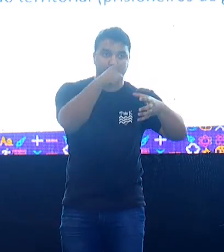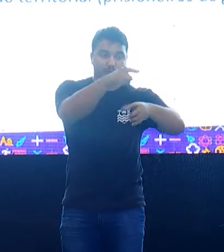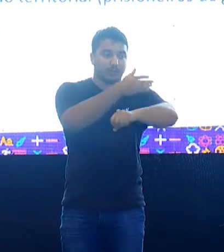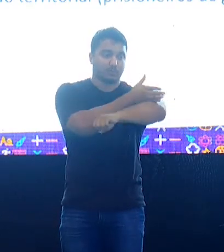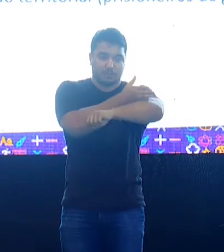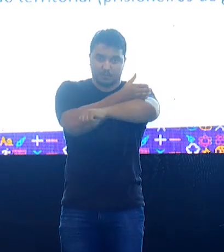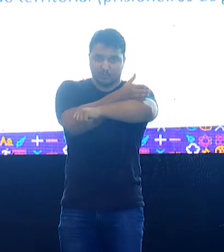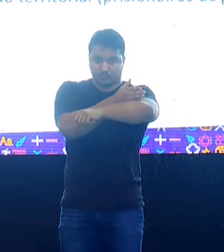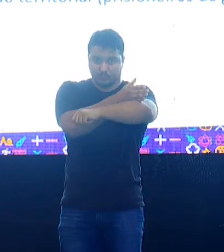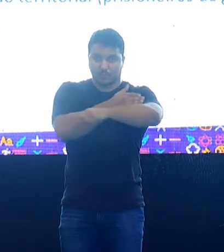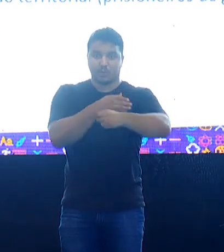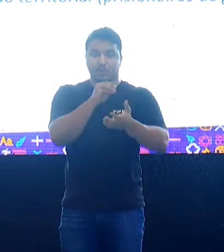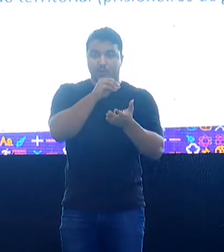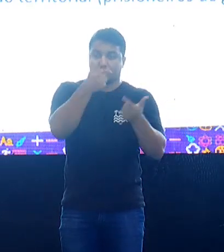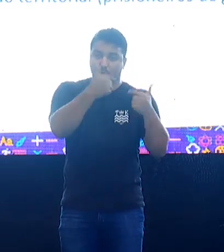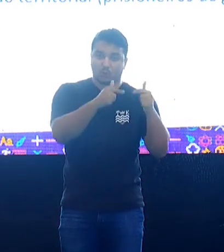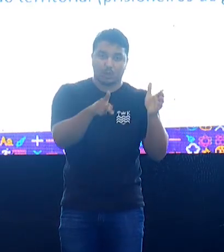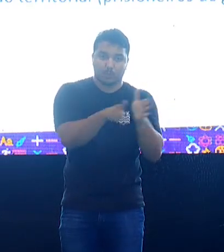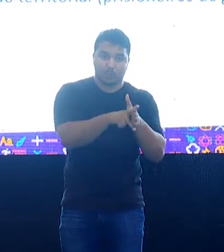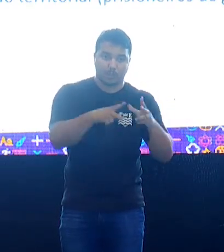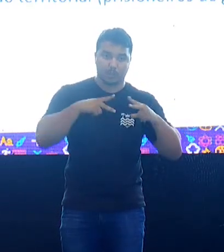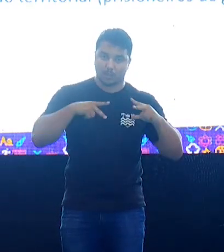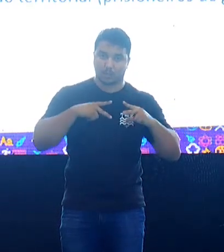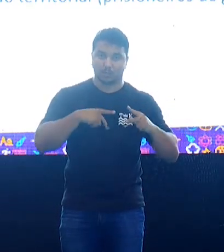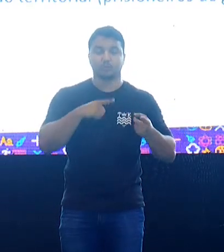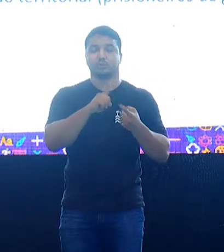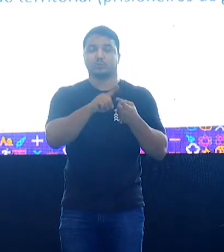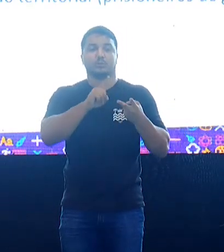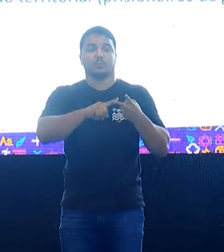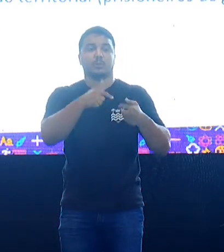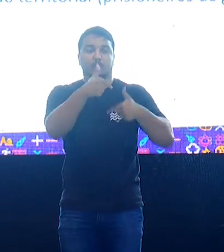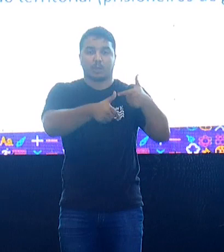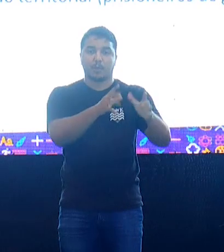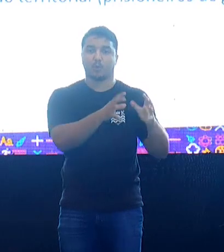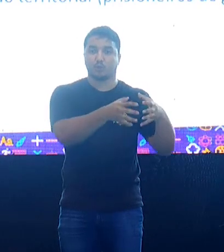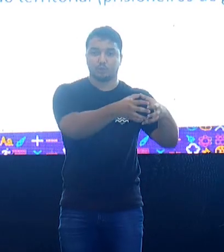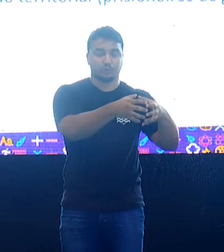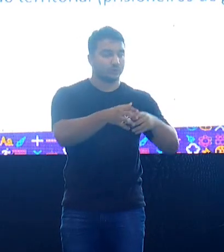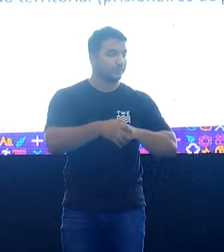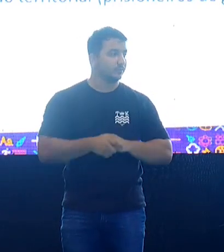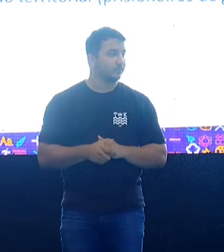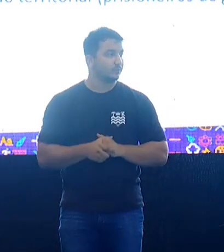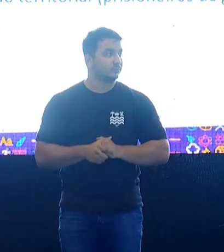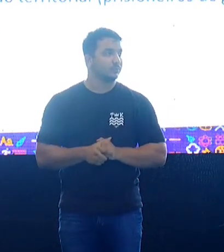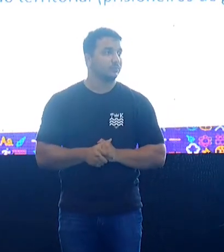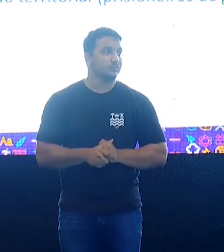Ausência de propriedade e trabalho coletivo.